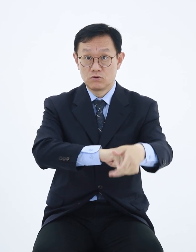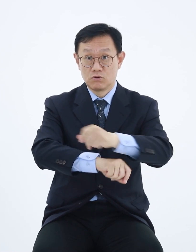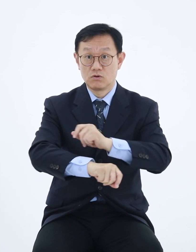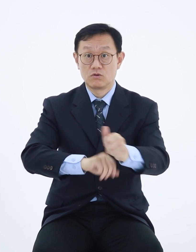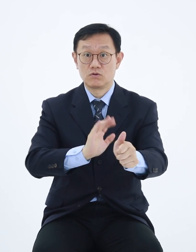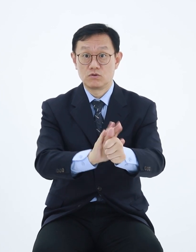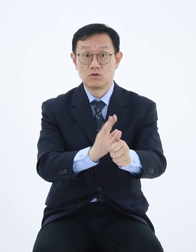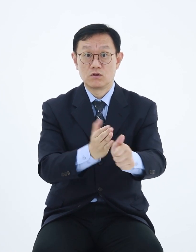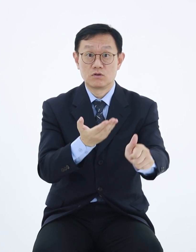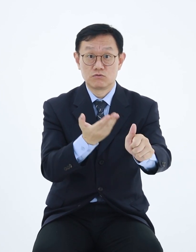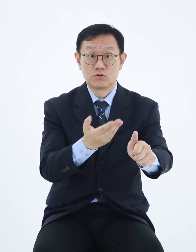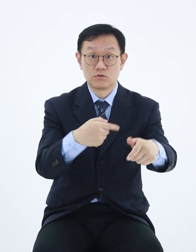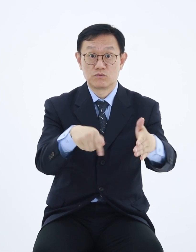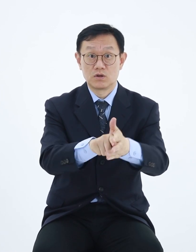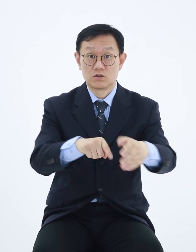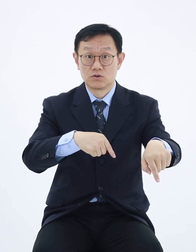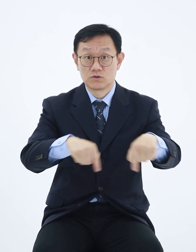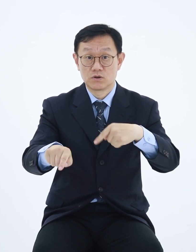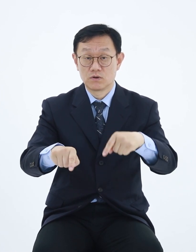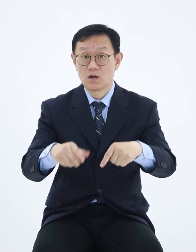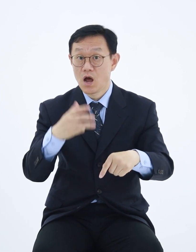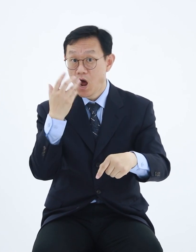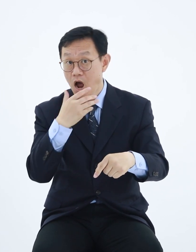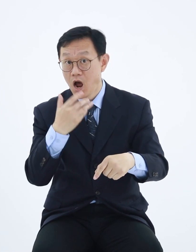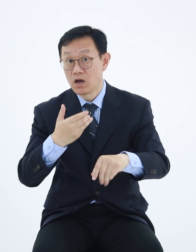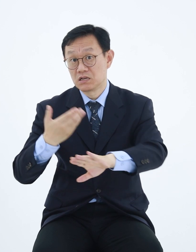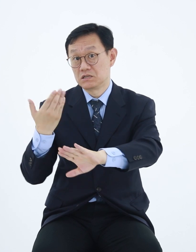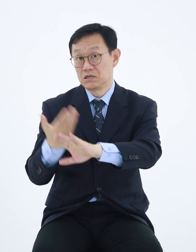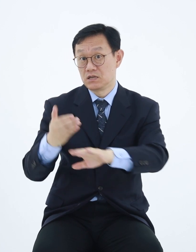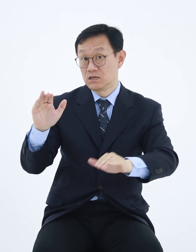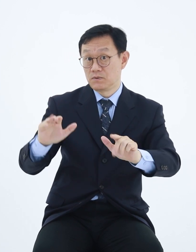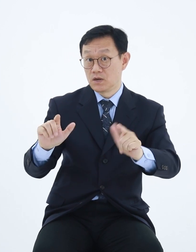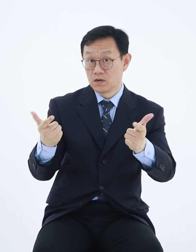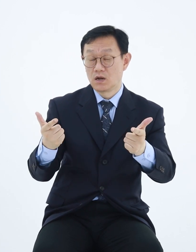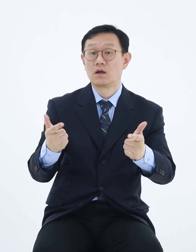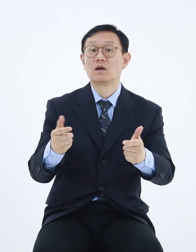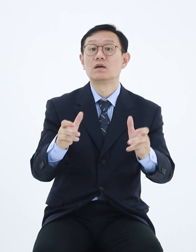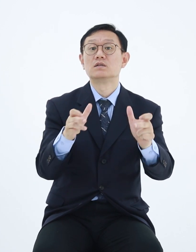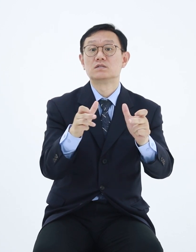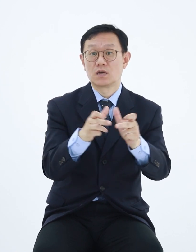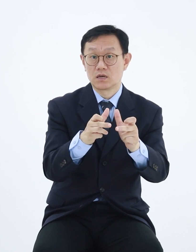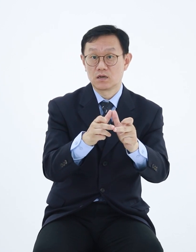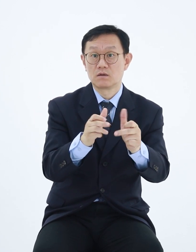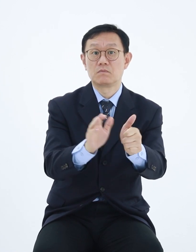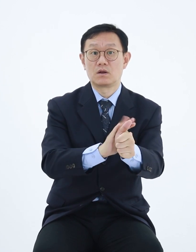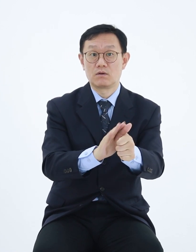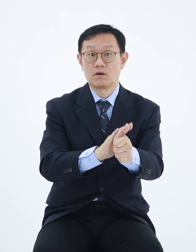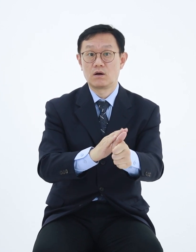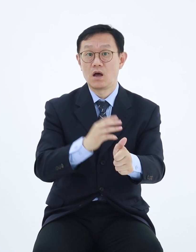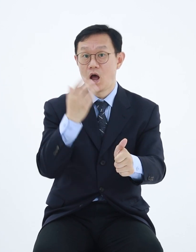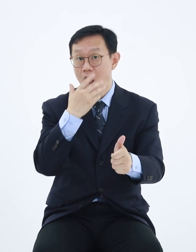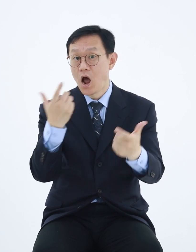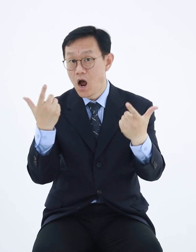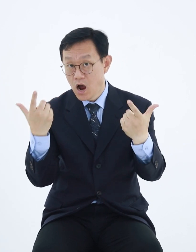정책은 비장애인에 대한 역차별적인 요소가 아닌 장애인의 장애를 배려하여 비장애인과 유사하거나 동등한